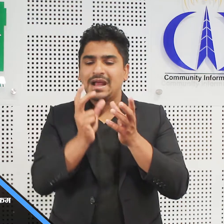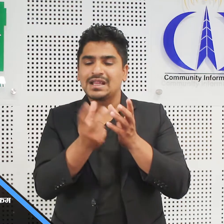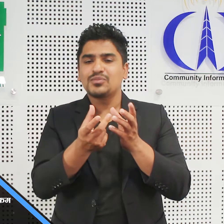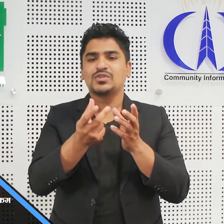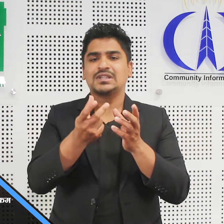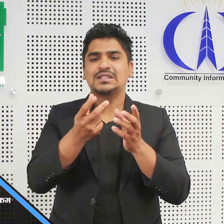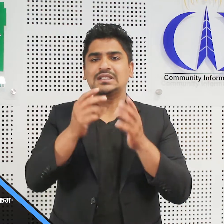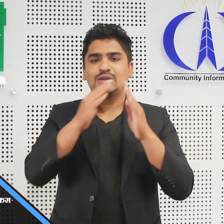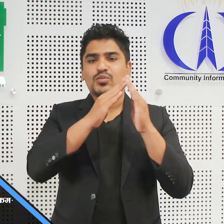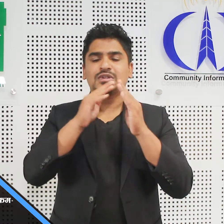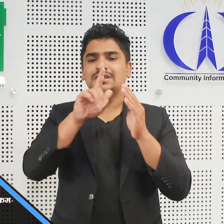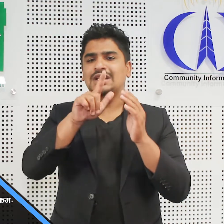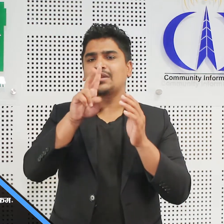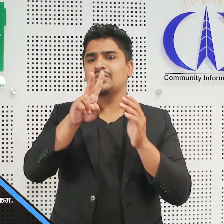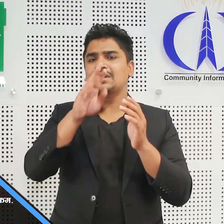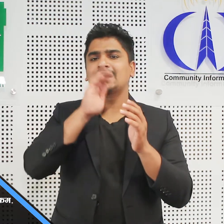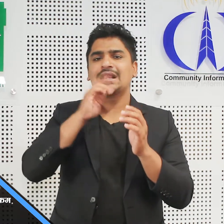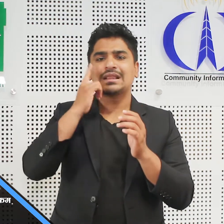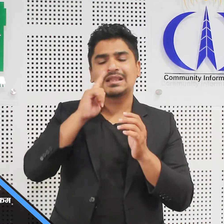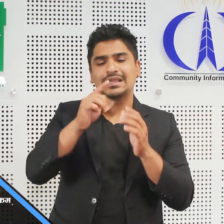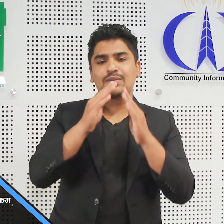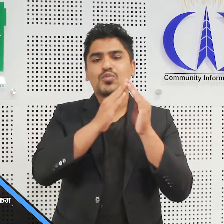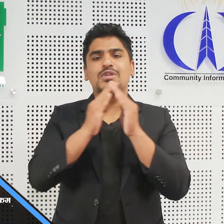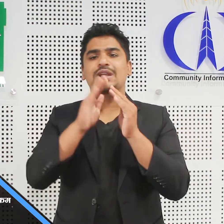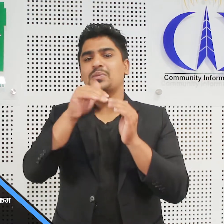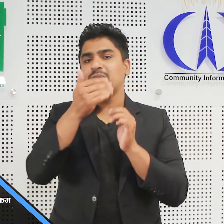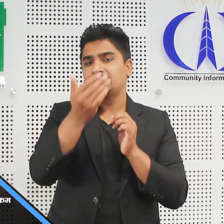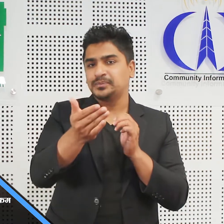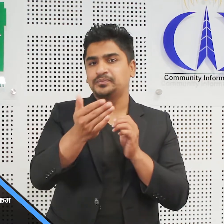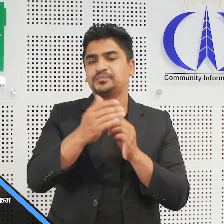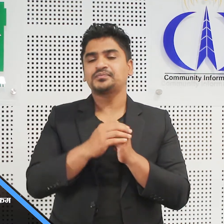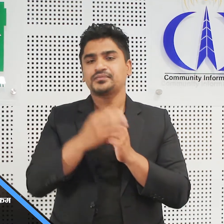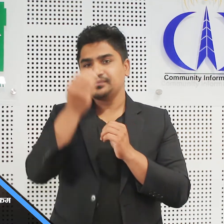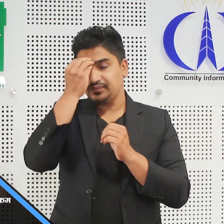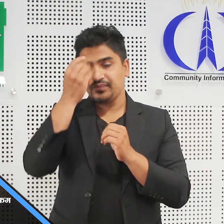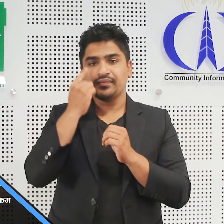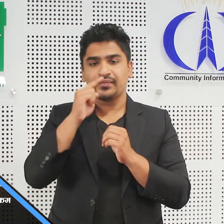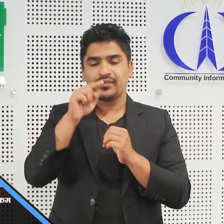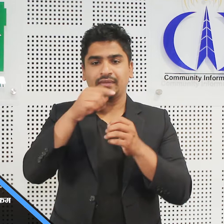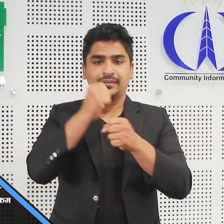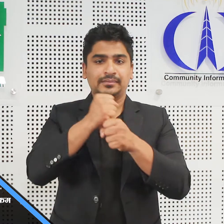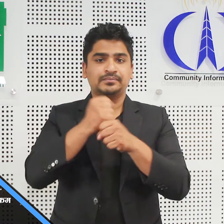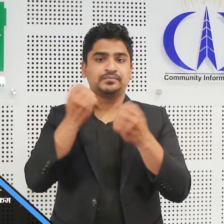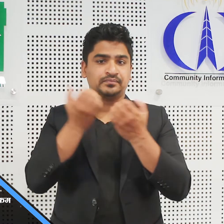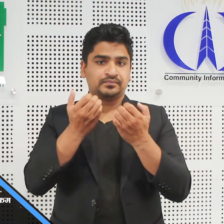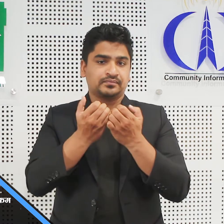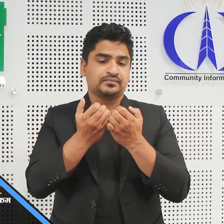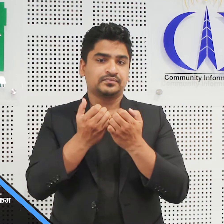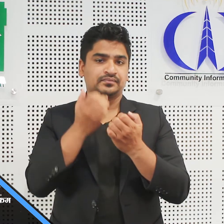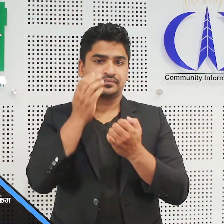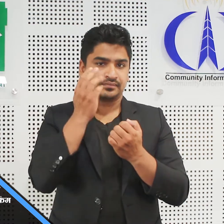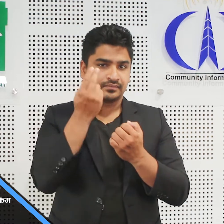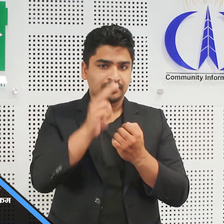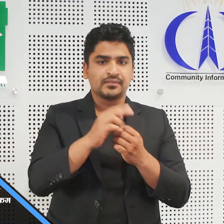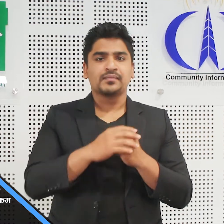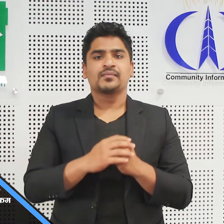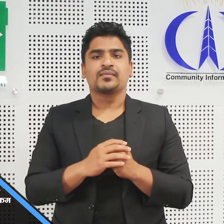नाम देशुमाया राई हो। चटपटे पानीपुरी यसो भुइँचाल गएपछि 72 सालदेखि भुइँचाल गएको